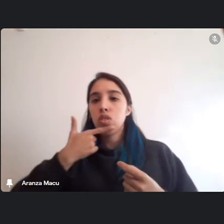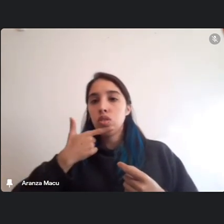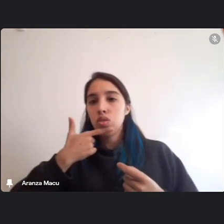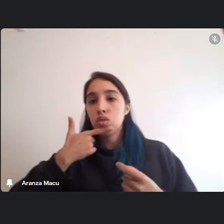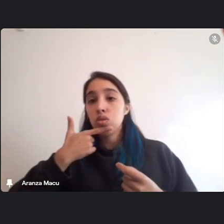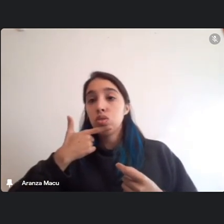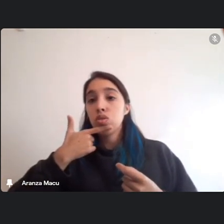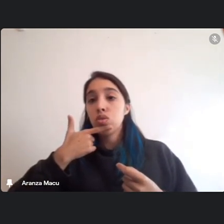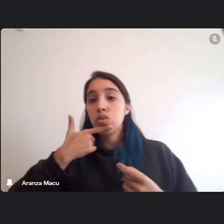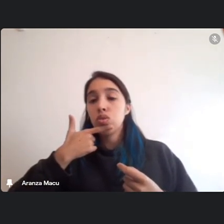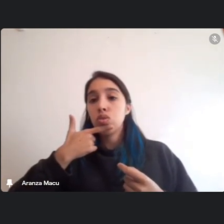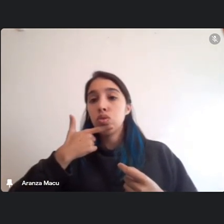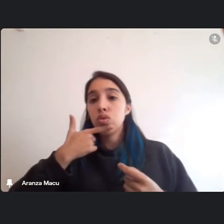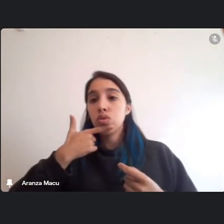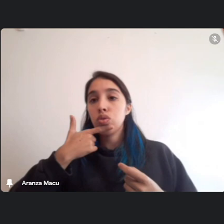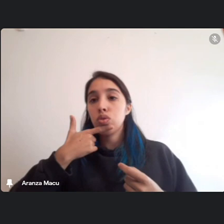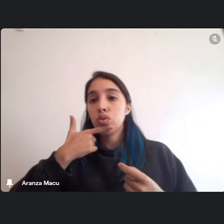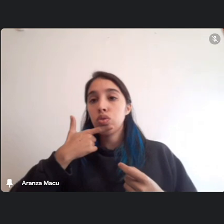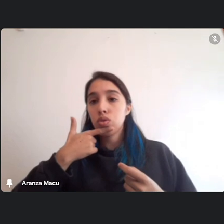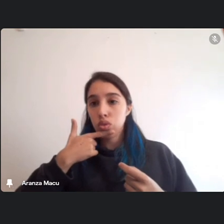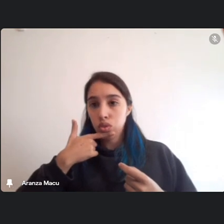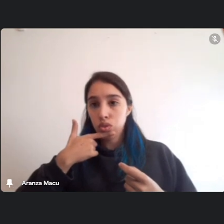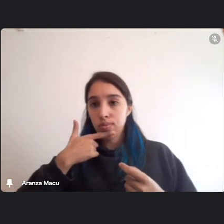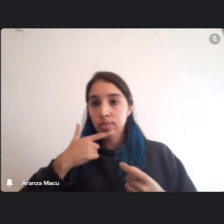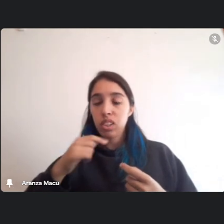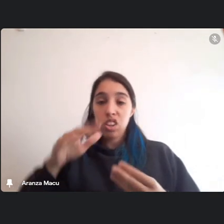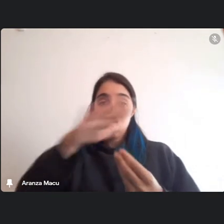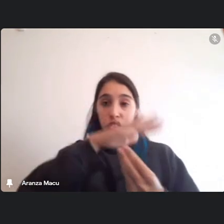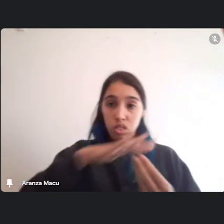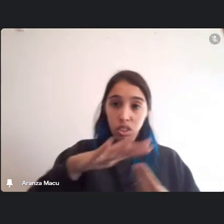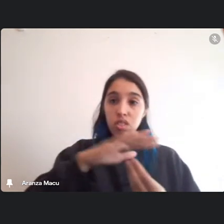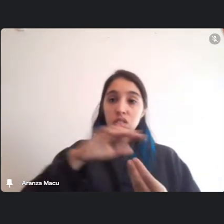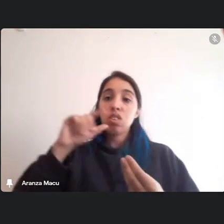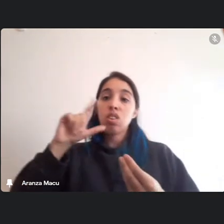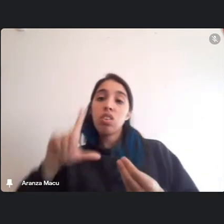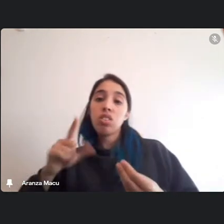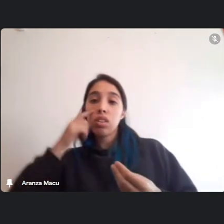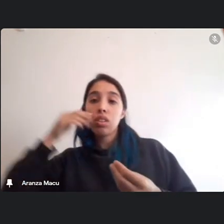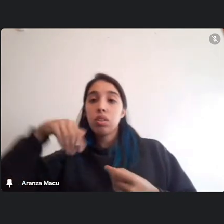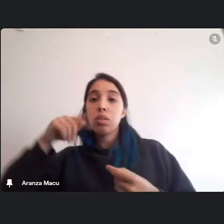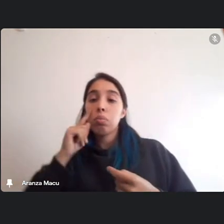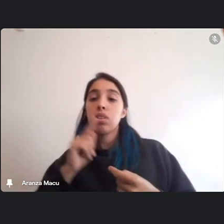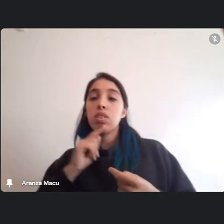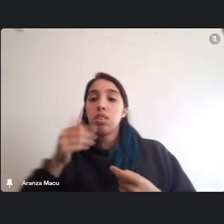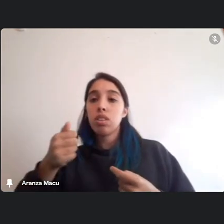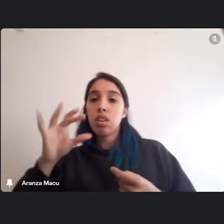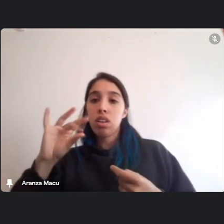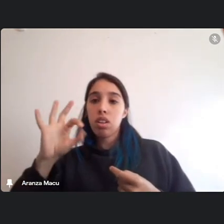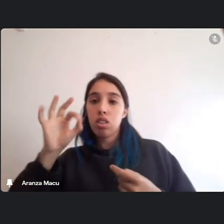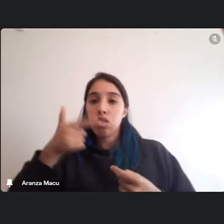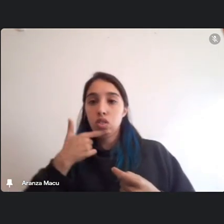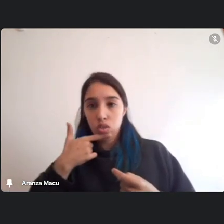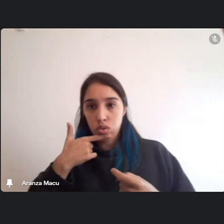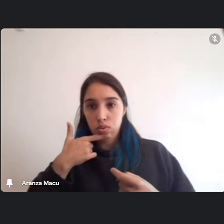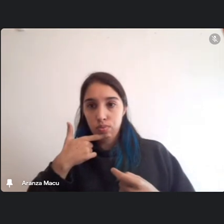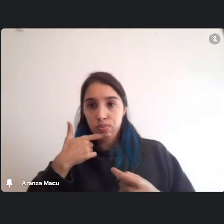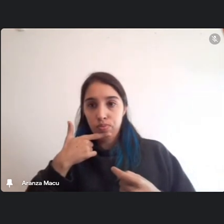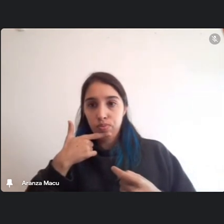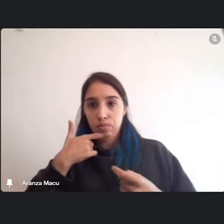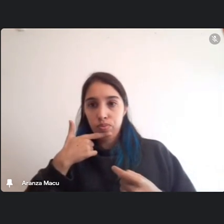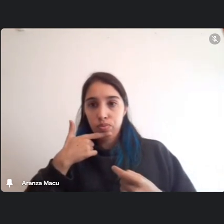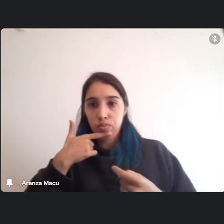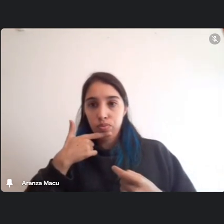Claro, pero son contextos limitados en recursos, ¿sí? Por ahí es lo mismo, pero fíjense que constraint no